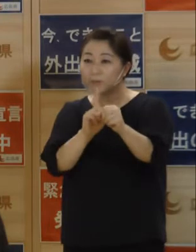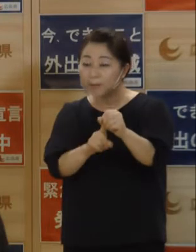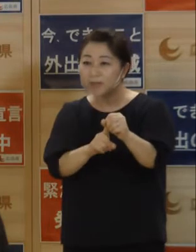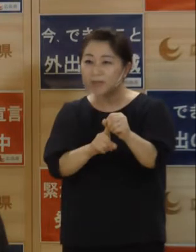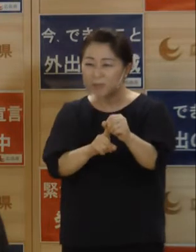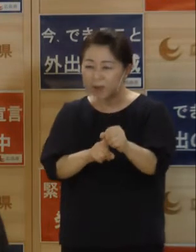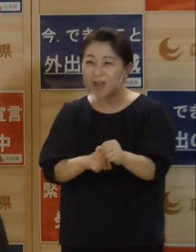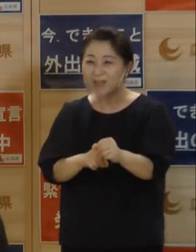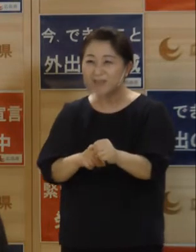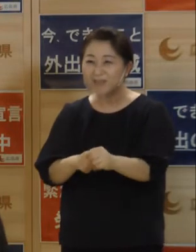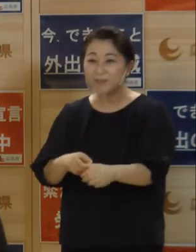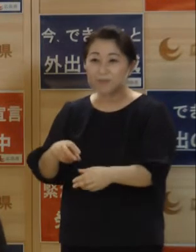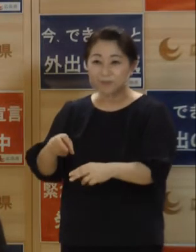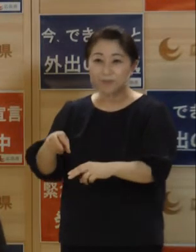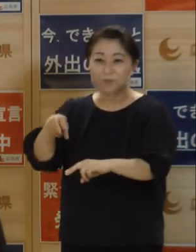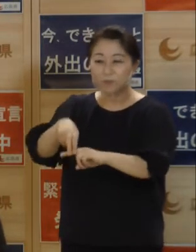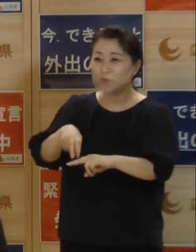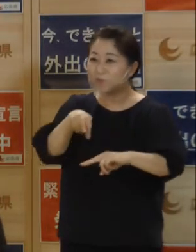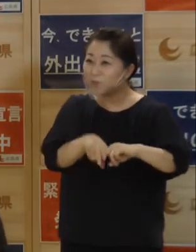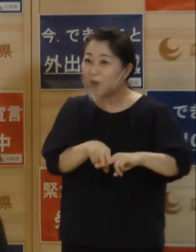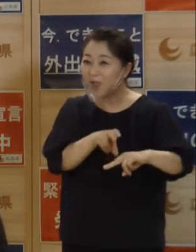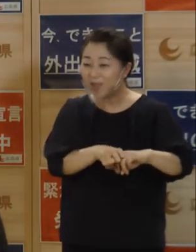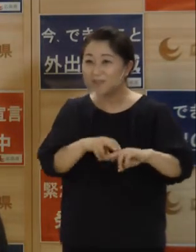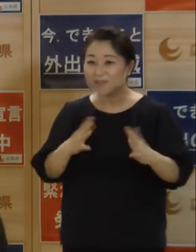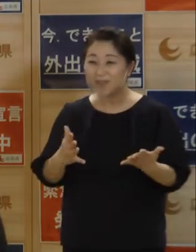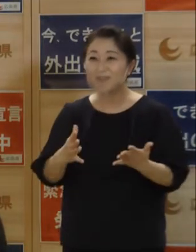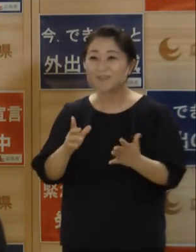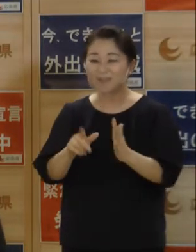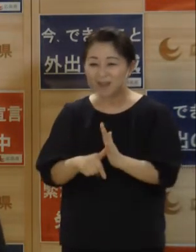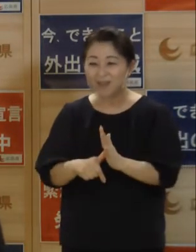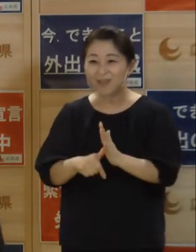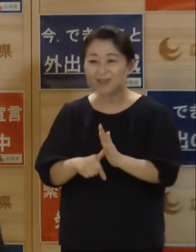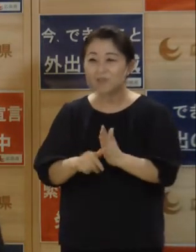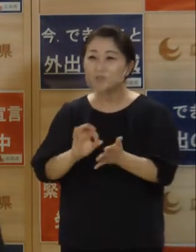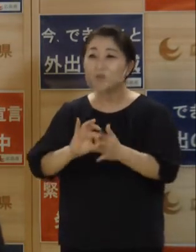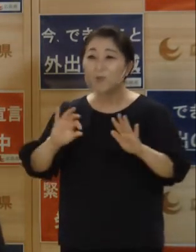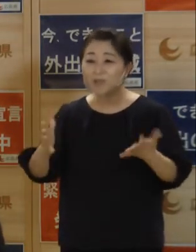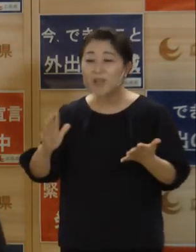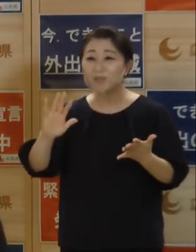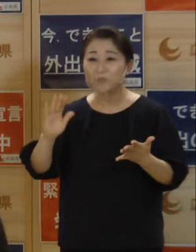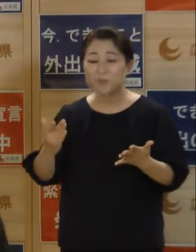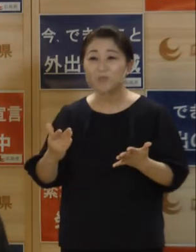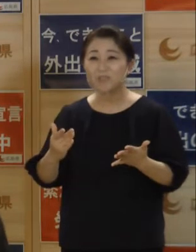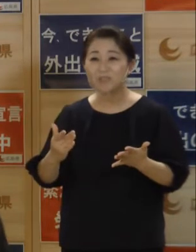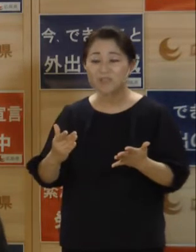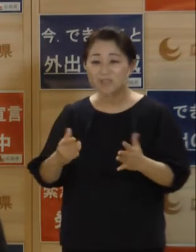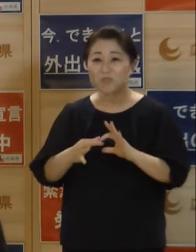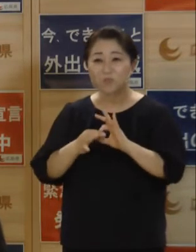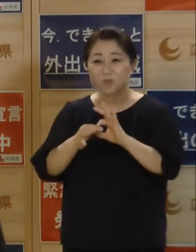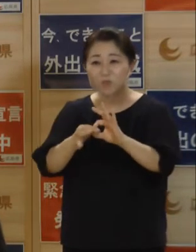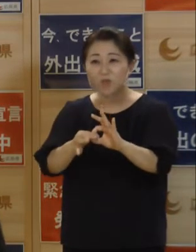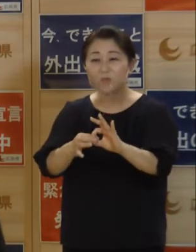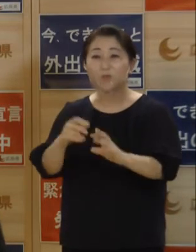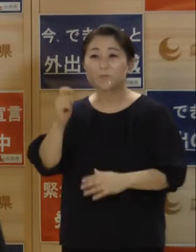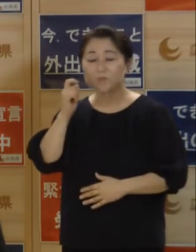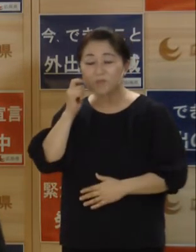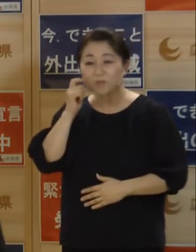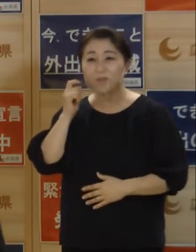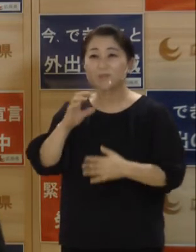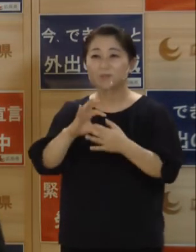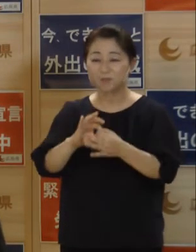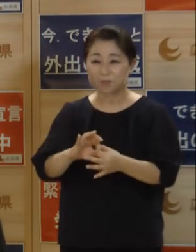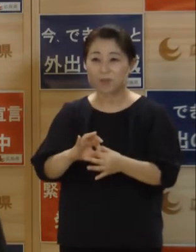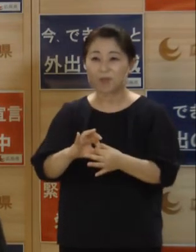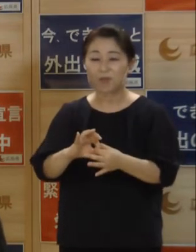と、まあ、芸術使わないのに、鉄道を運行しますというそういうわけにはいかない